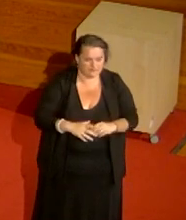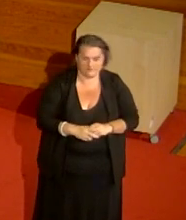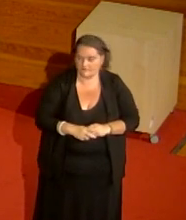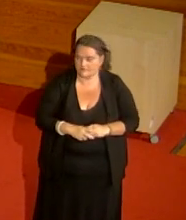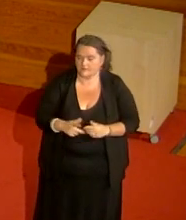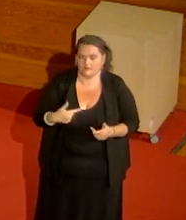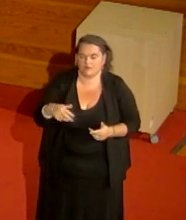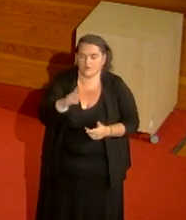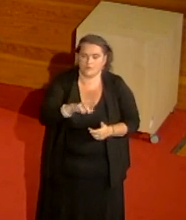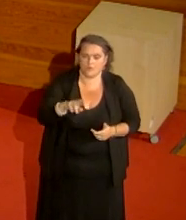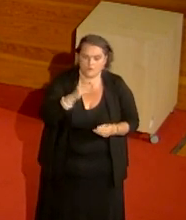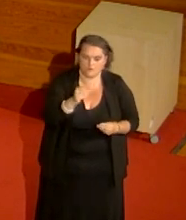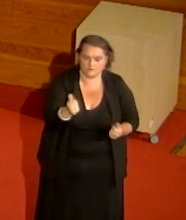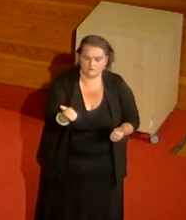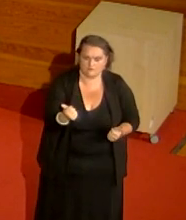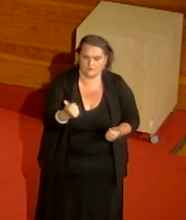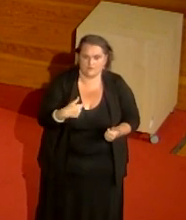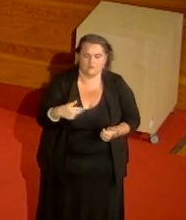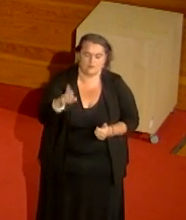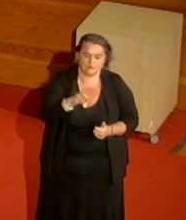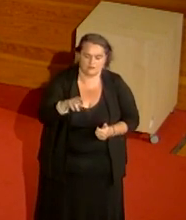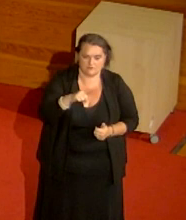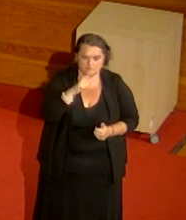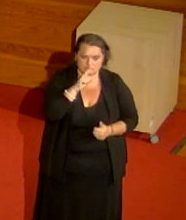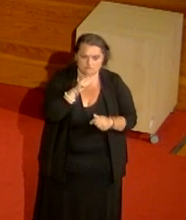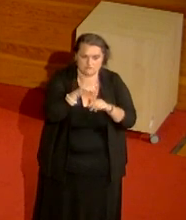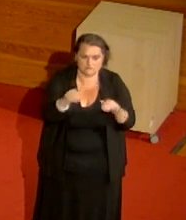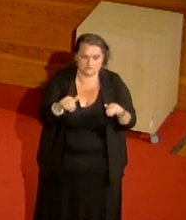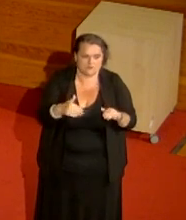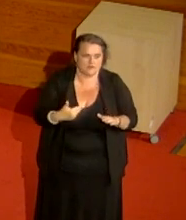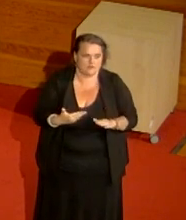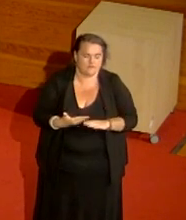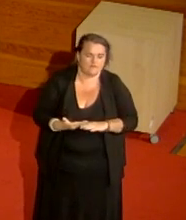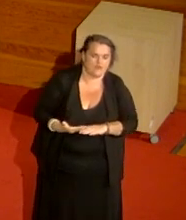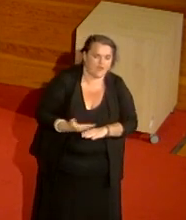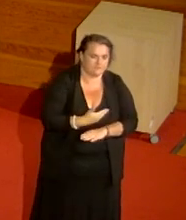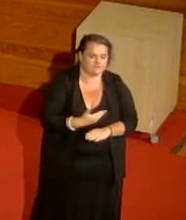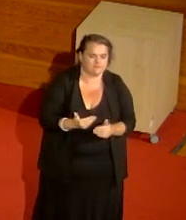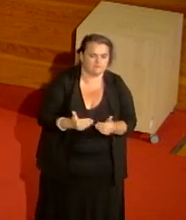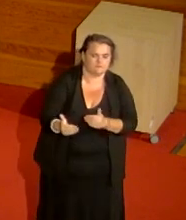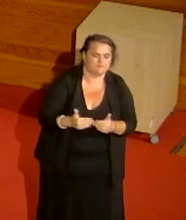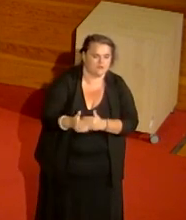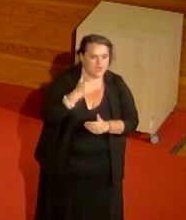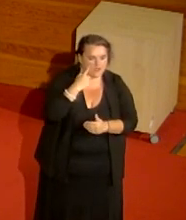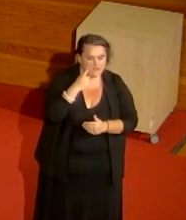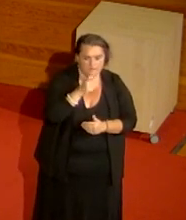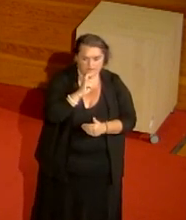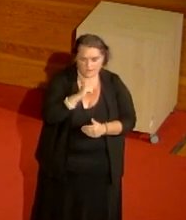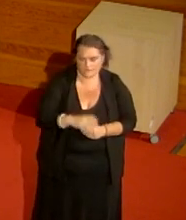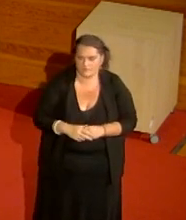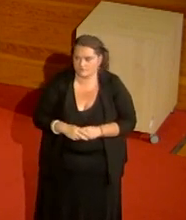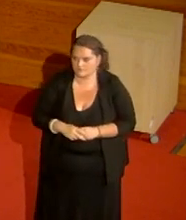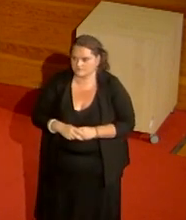invisible el que tiene que ver con la repetición silenciosa de la expectativa educada cuando hablamos de género y de tecnología en